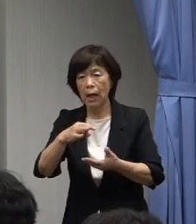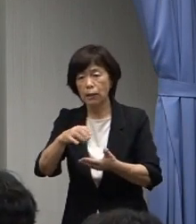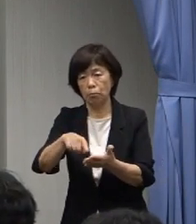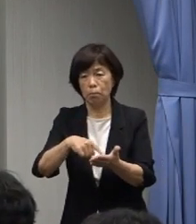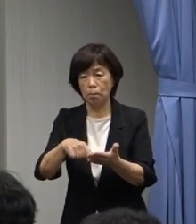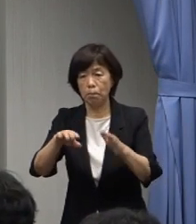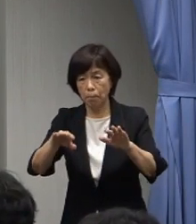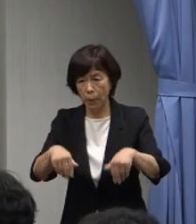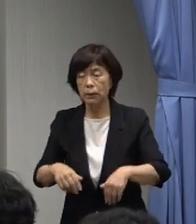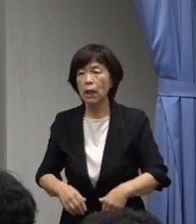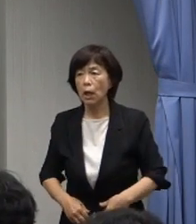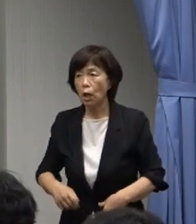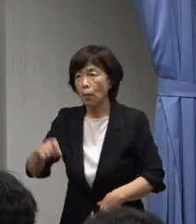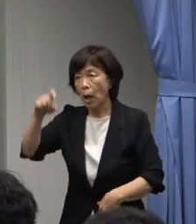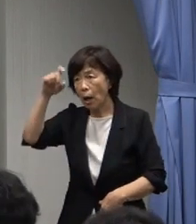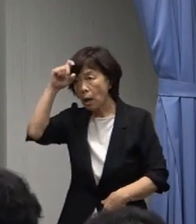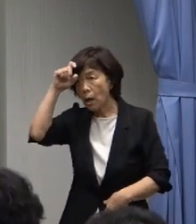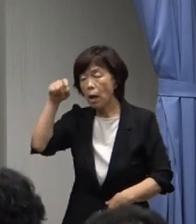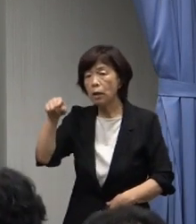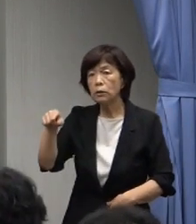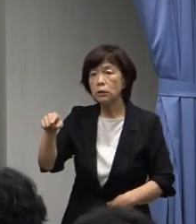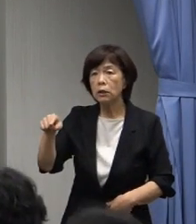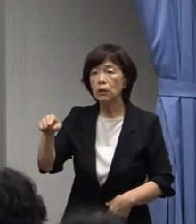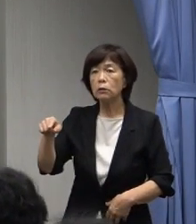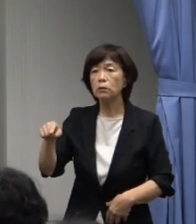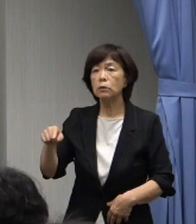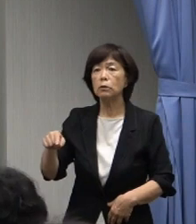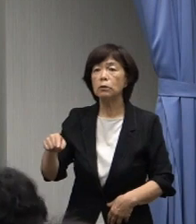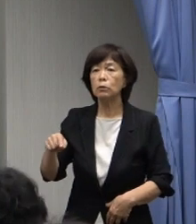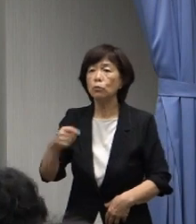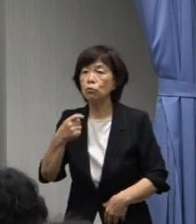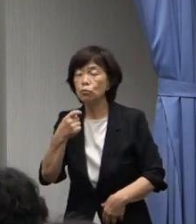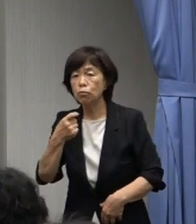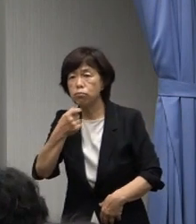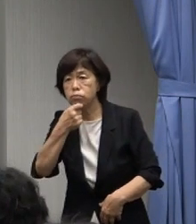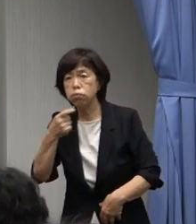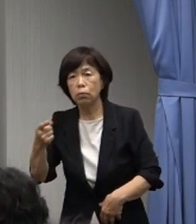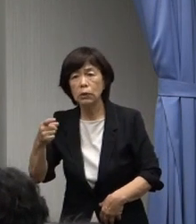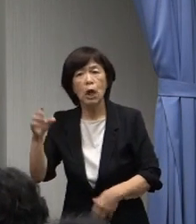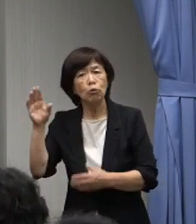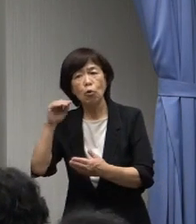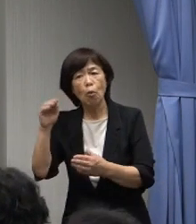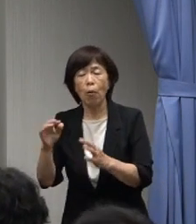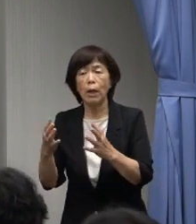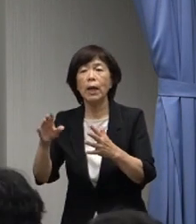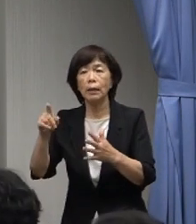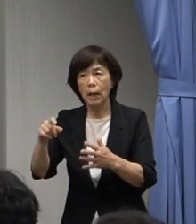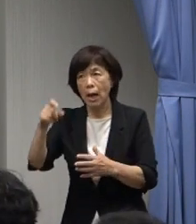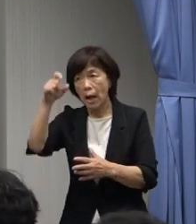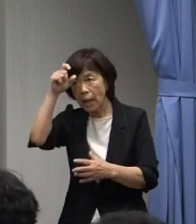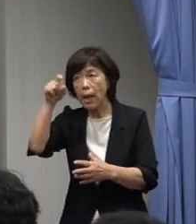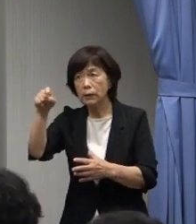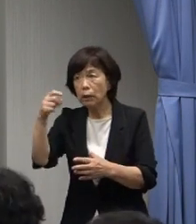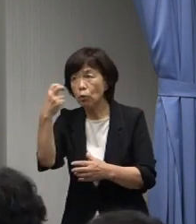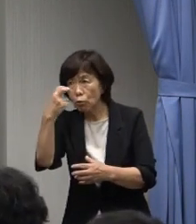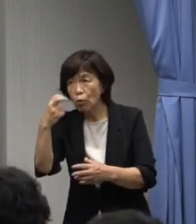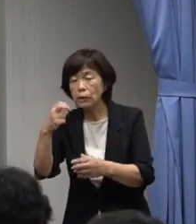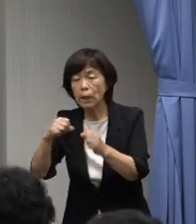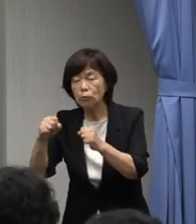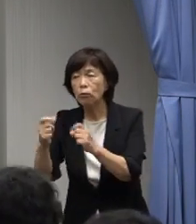今警察の容疑は直接情報は入っていませんけれども、警察には当然協力していきます